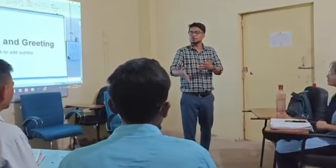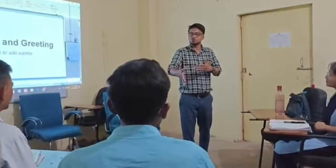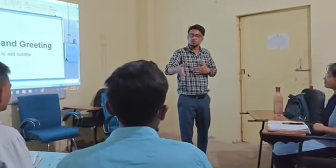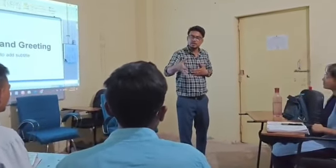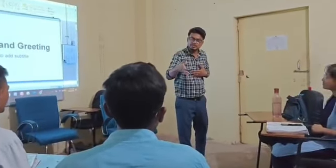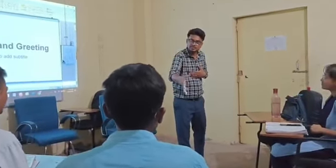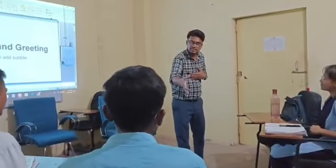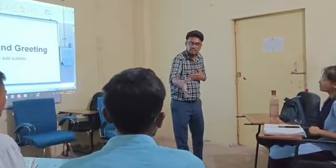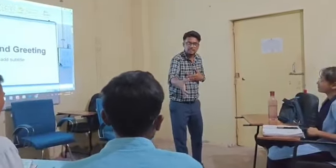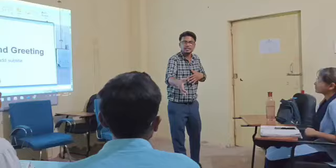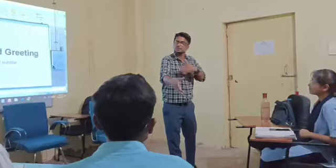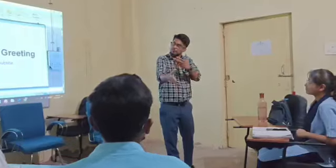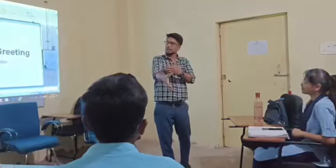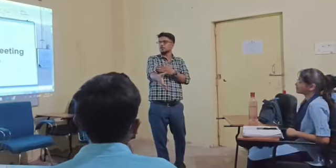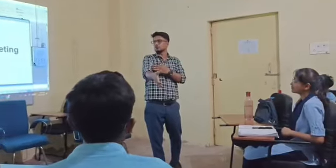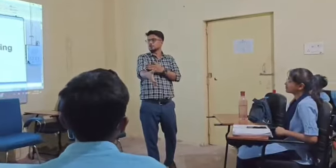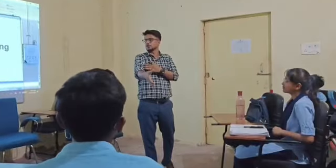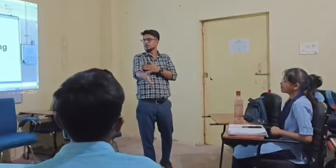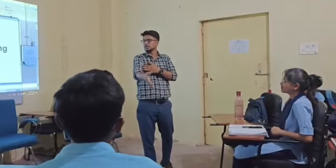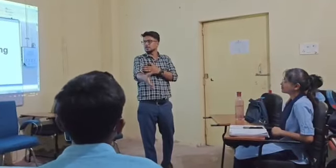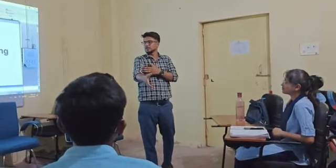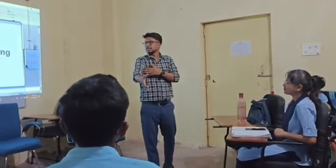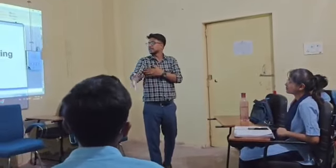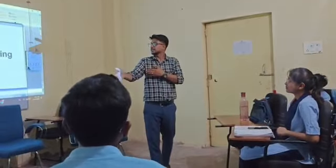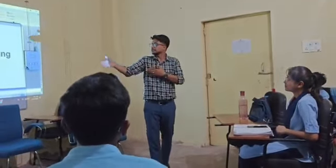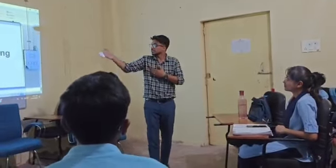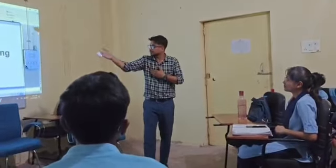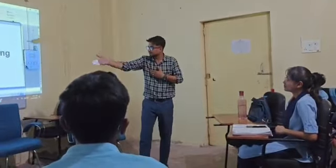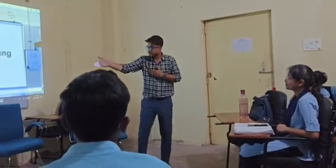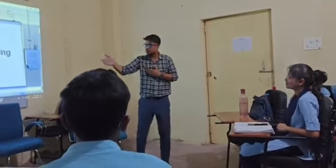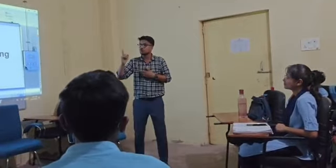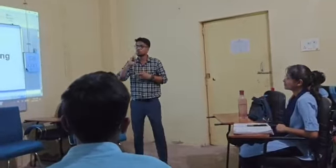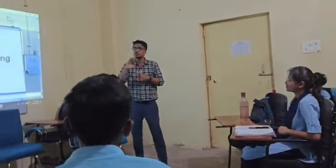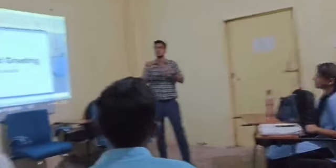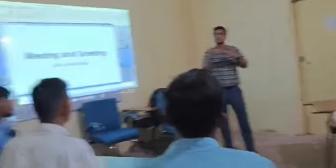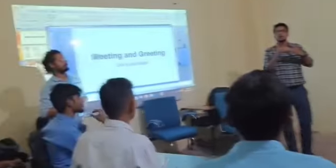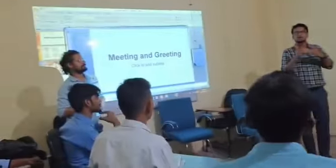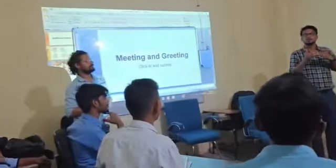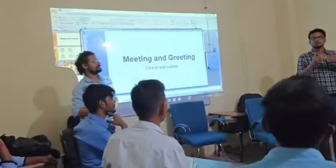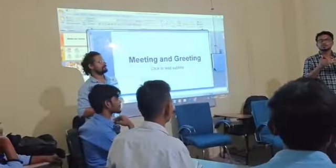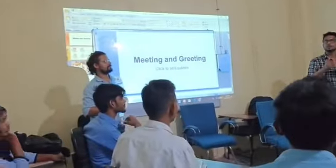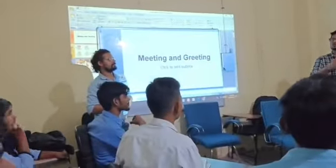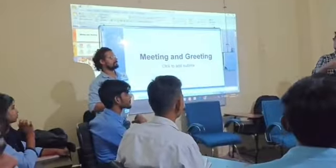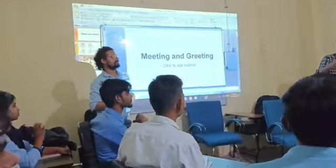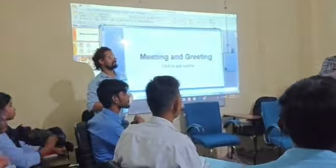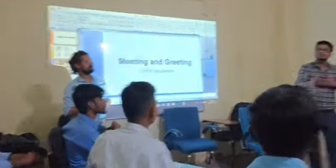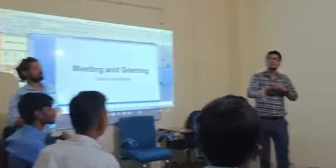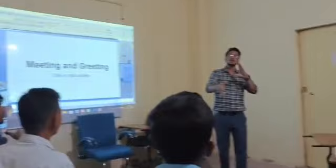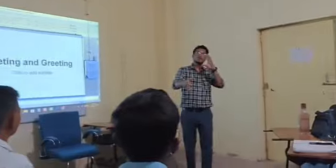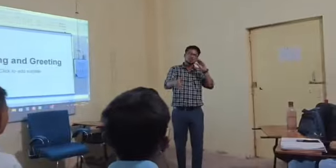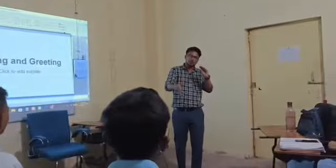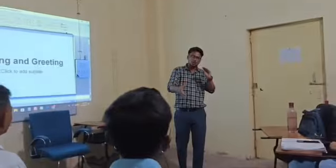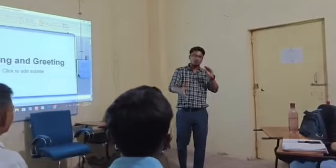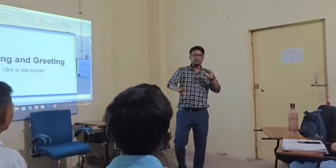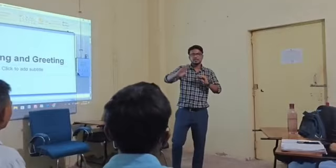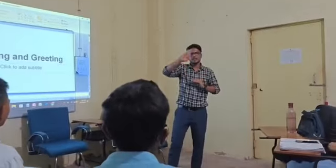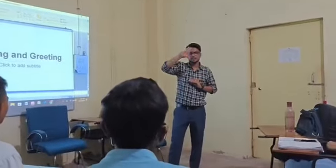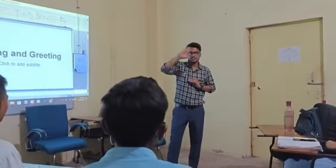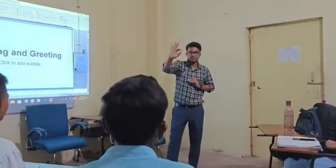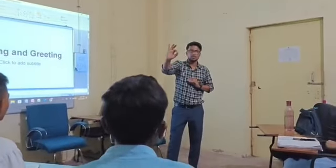तो शेक करके फिर हेलो बोलेंगे। लेकिन जब डेफ लोग मिलते हैं ना आपस में, तो हाथ मिलाना कम, ऐसे ज़्यादा होता